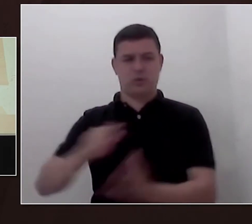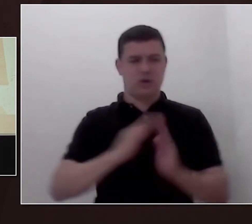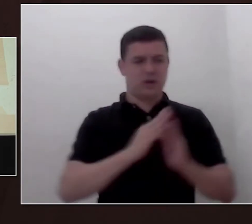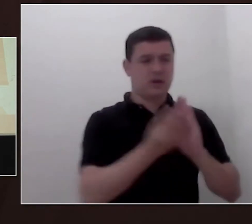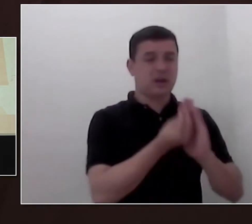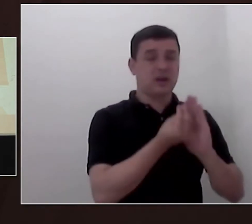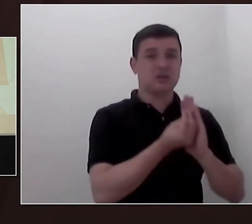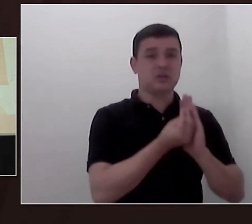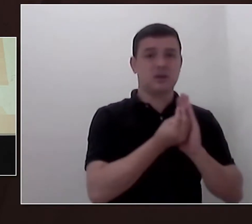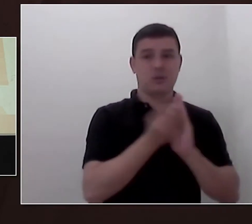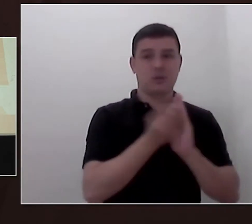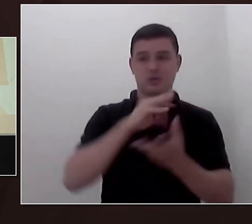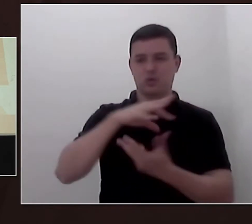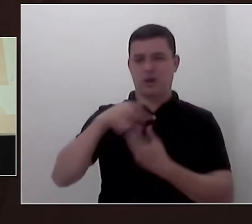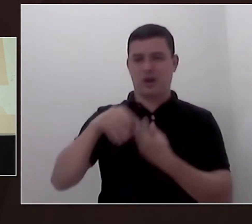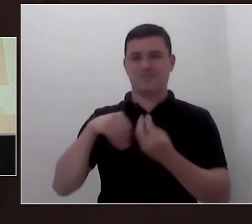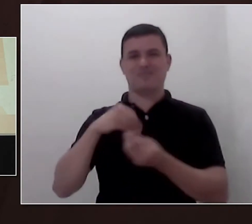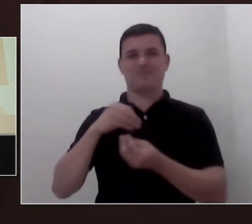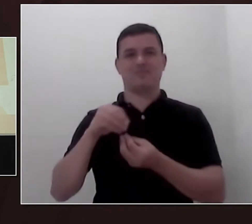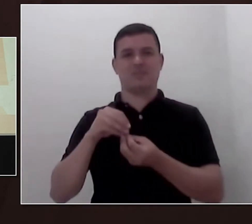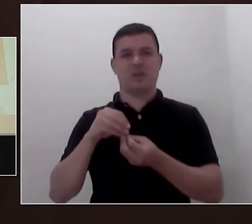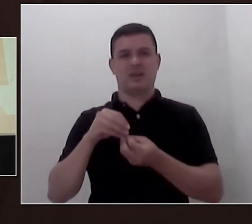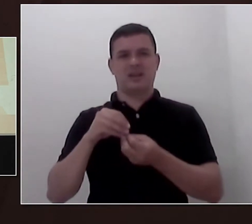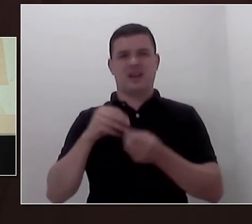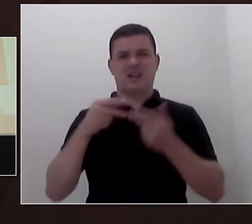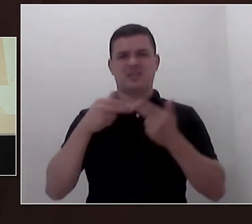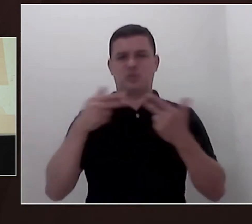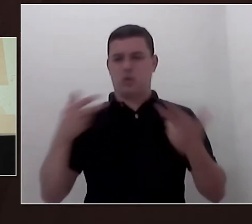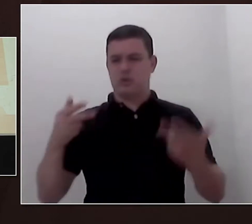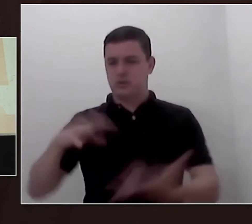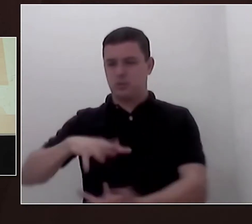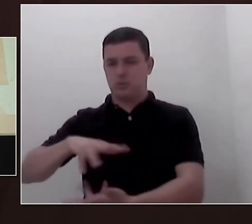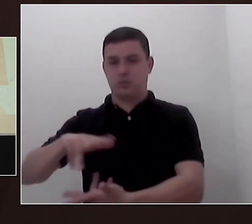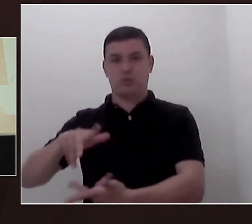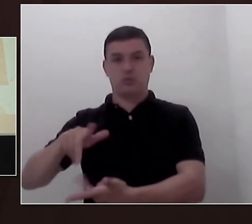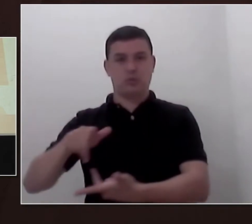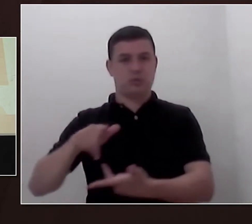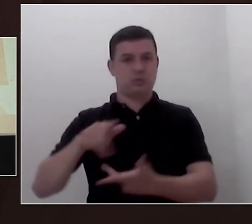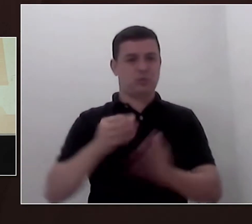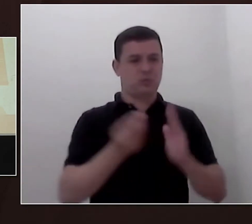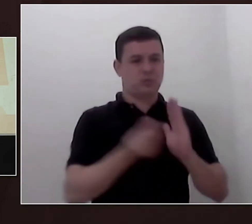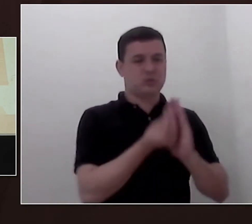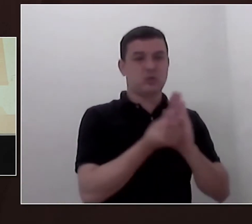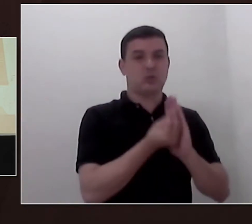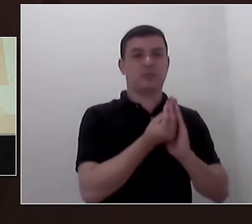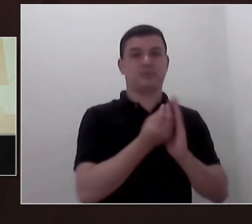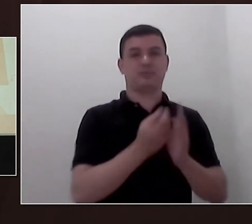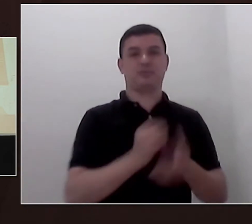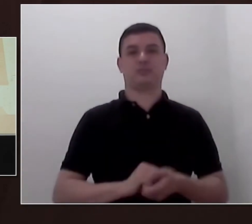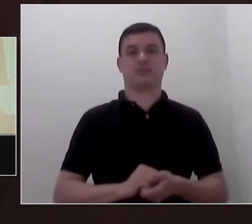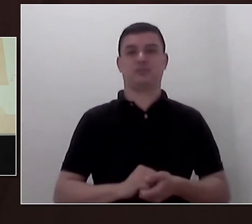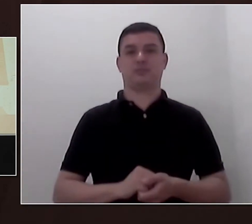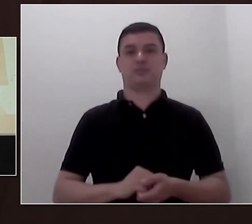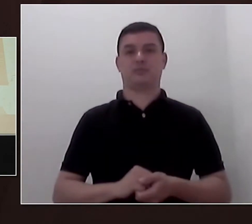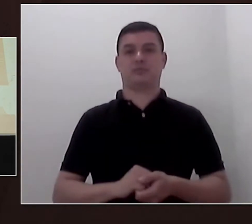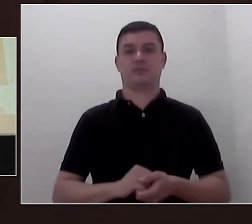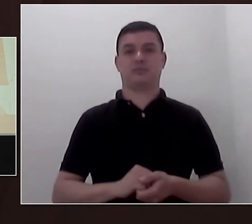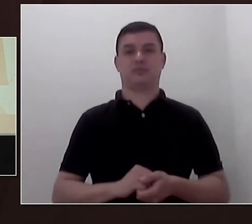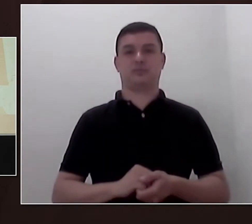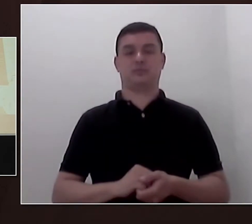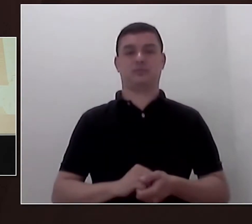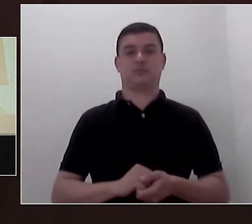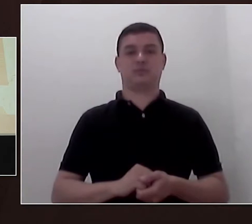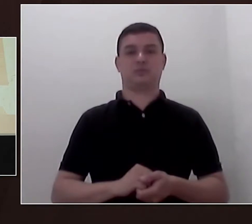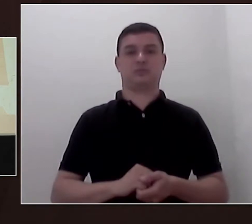seus bispos foram recebidos na corte imperial em igualdade de termos com